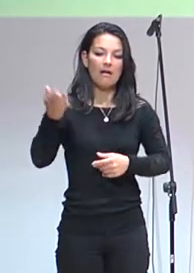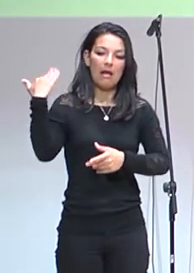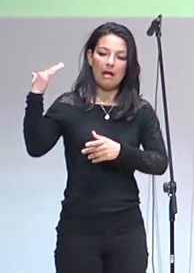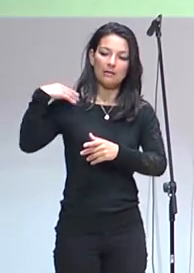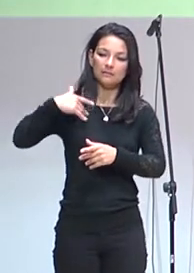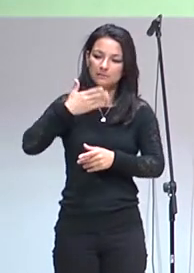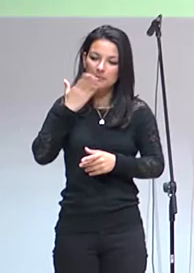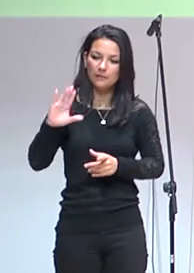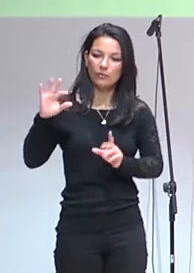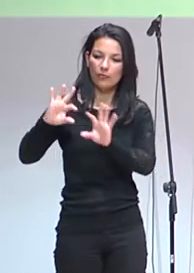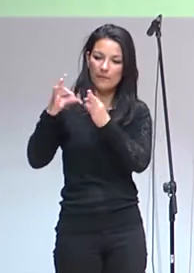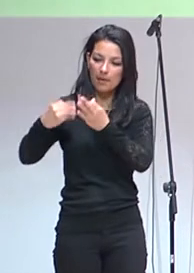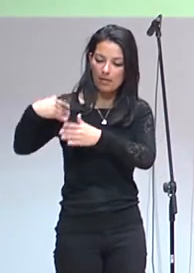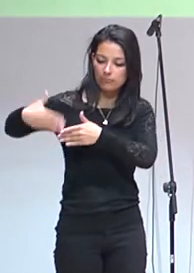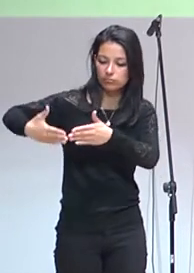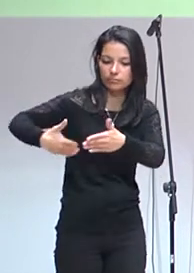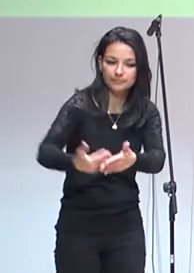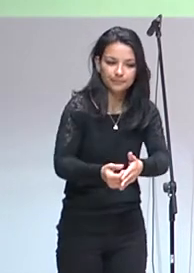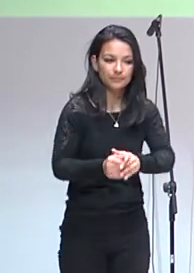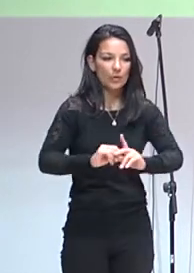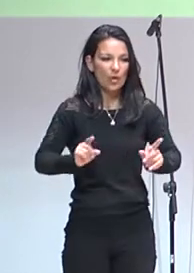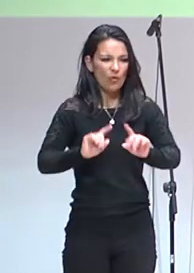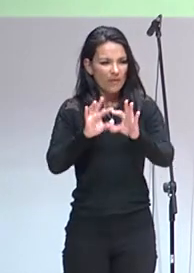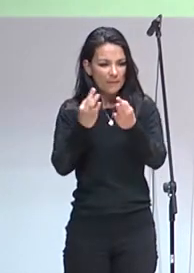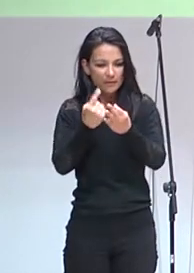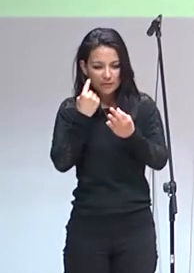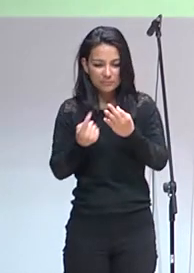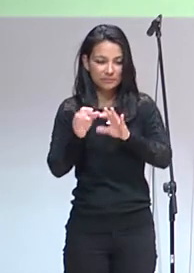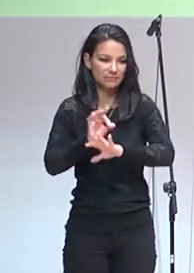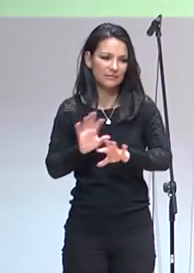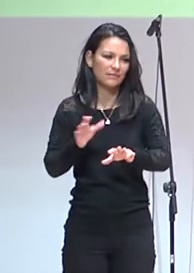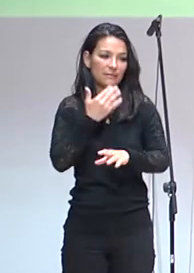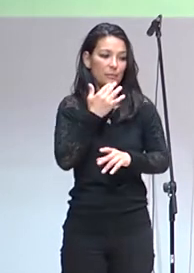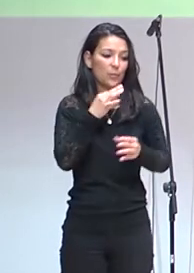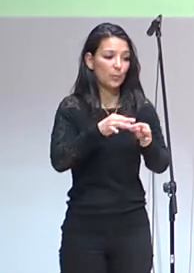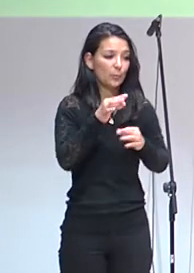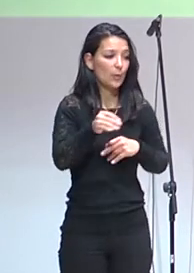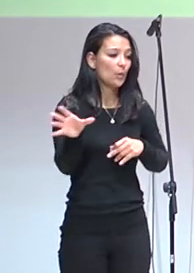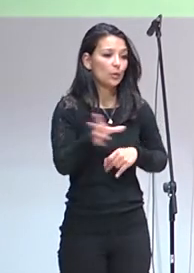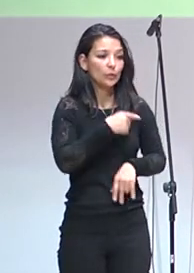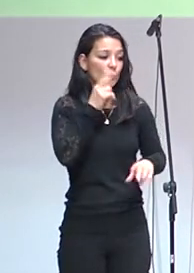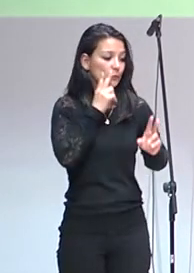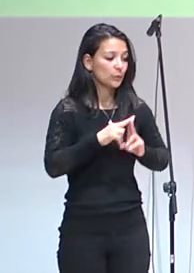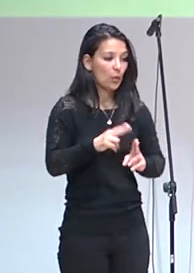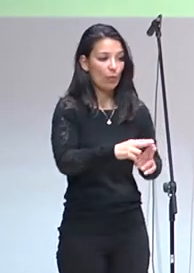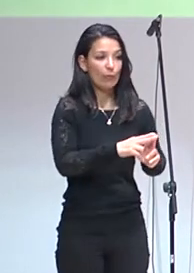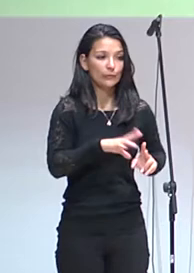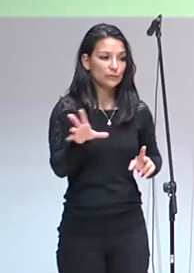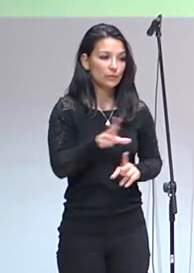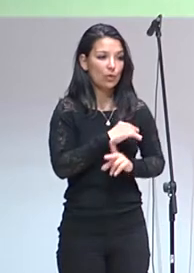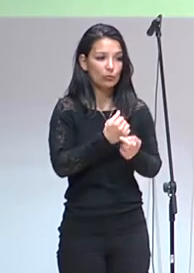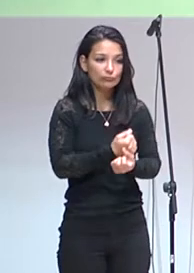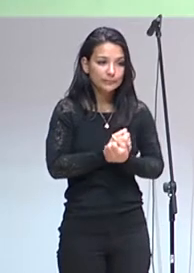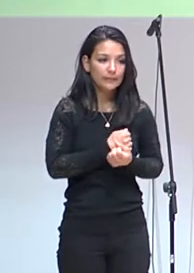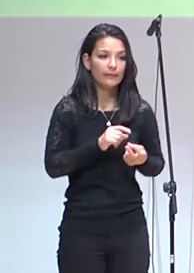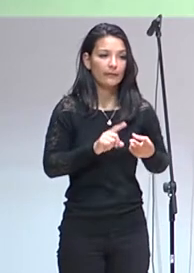tanto familiar, sino en un pueblo todos se conocen, todos se quieren, todos se, bueno, se